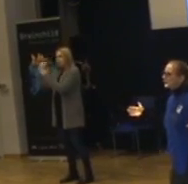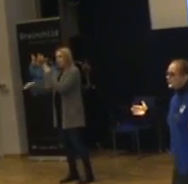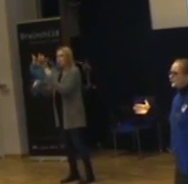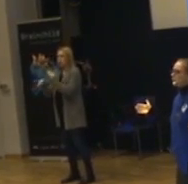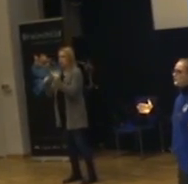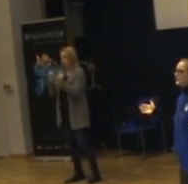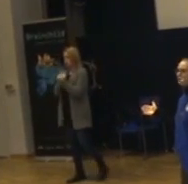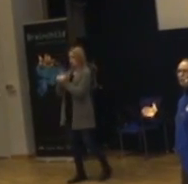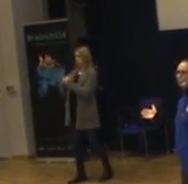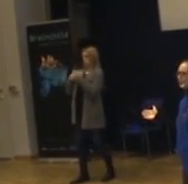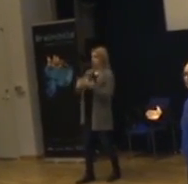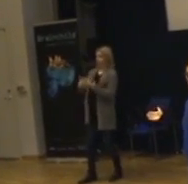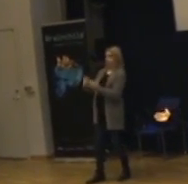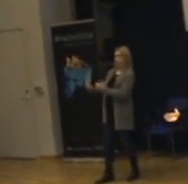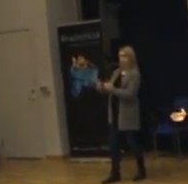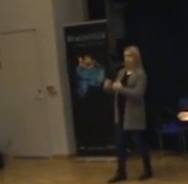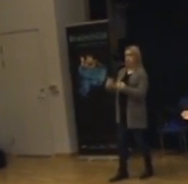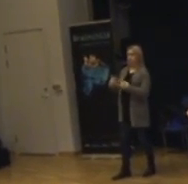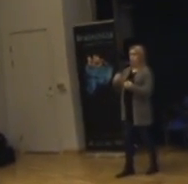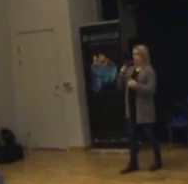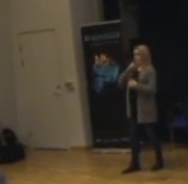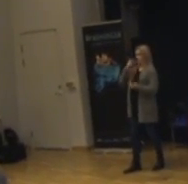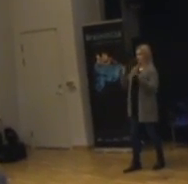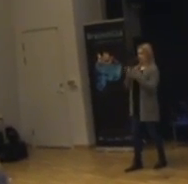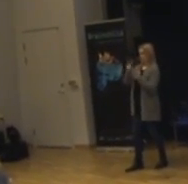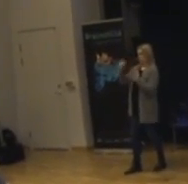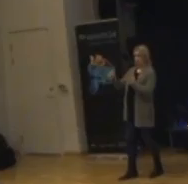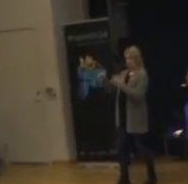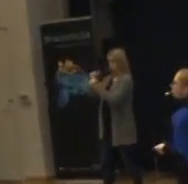känner till och gärta om. Jag kan ju inte mäta med mig om honom. Finns inte en chans.